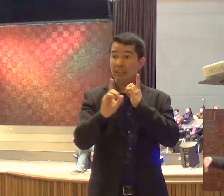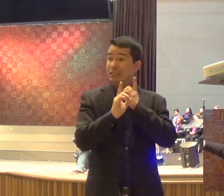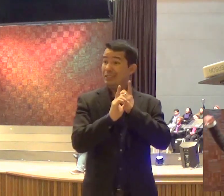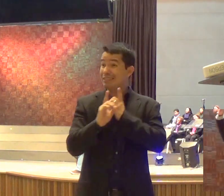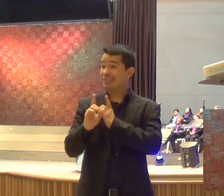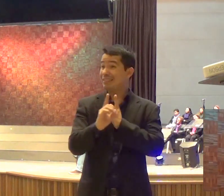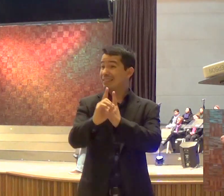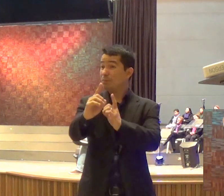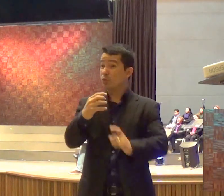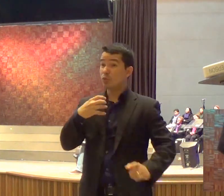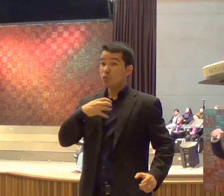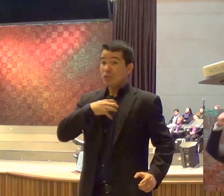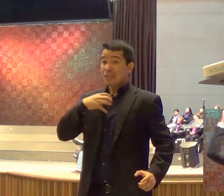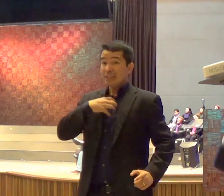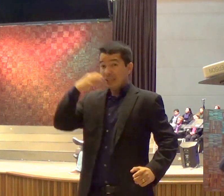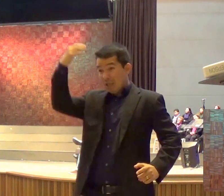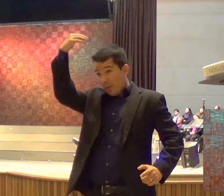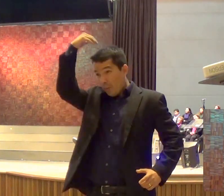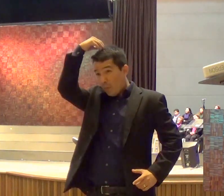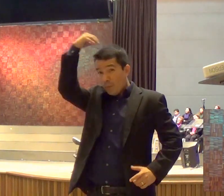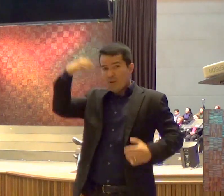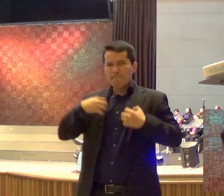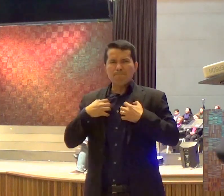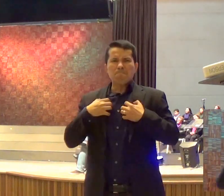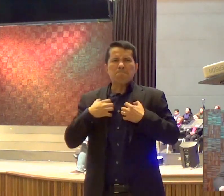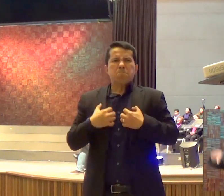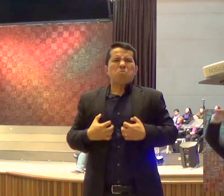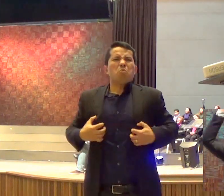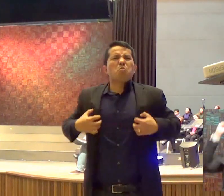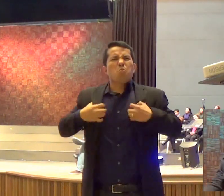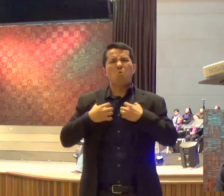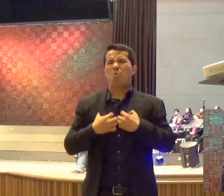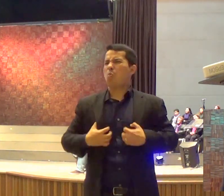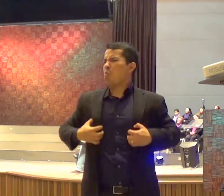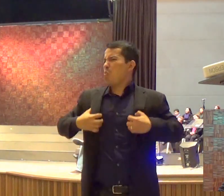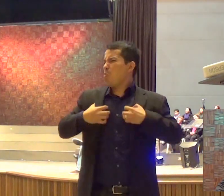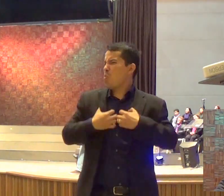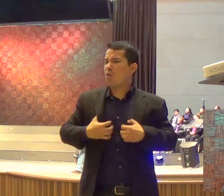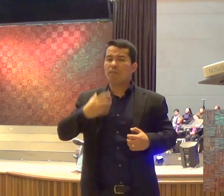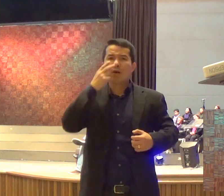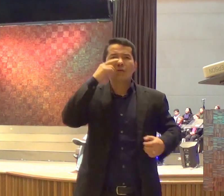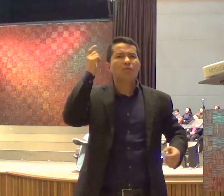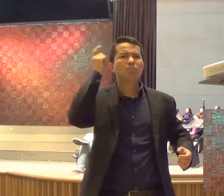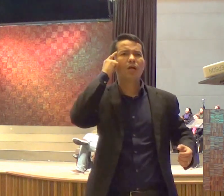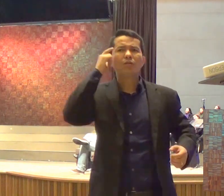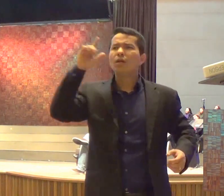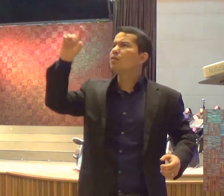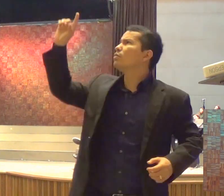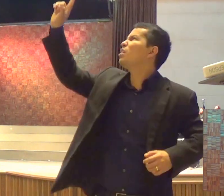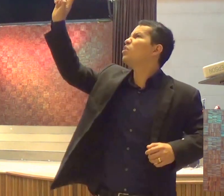o coração deles naquele instante era Deus não se importa